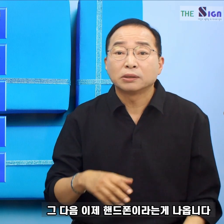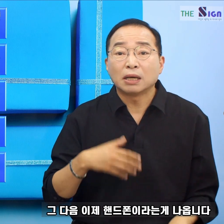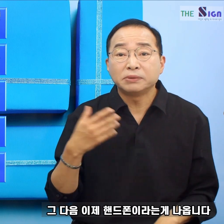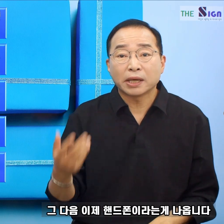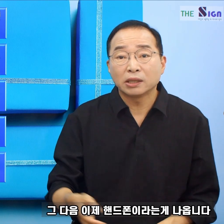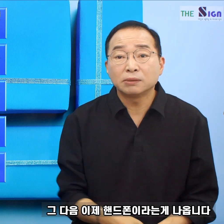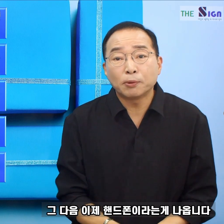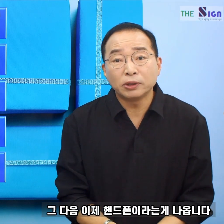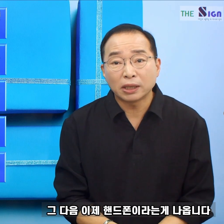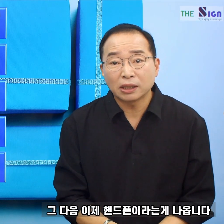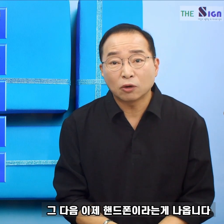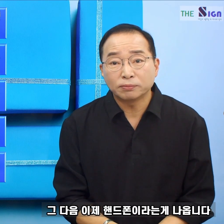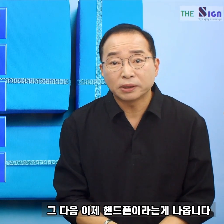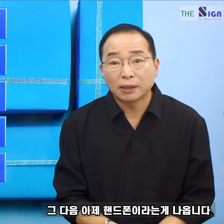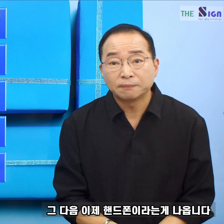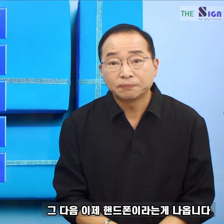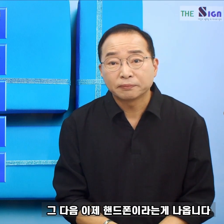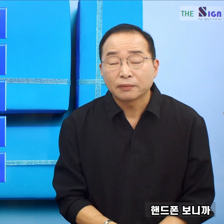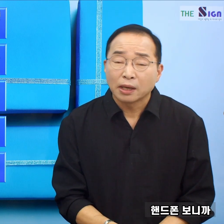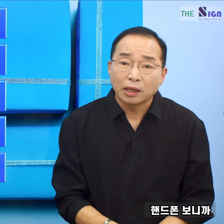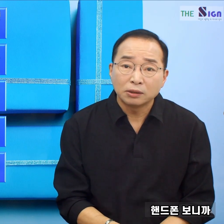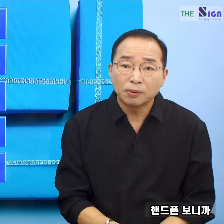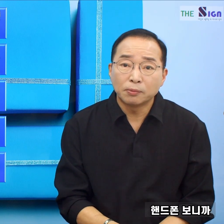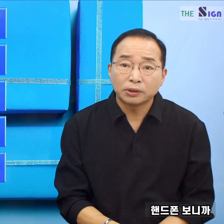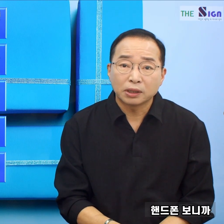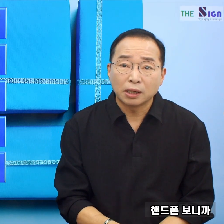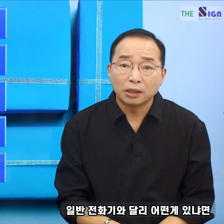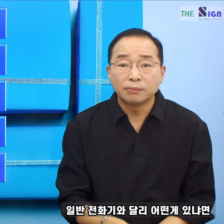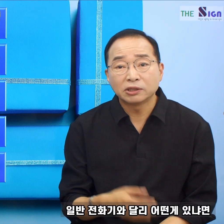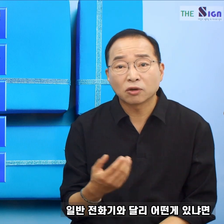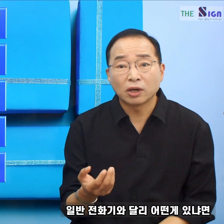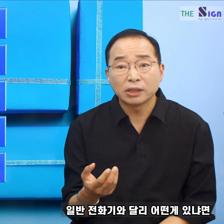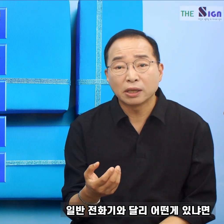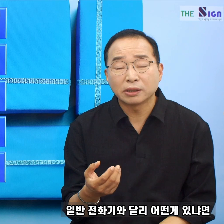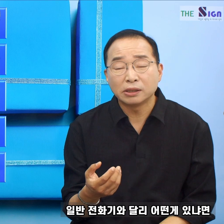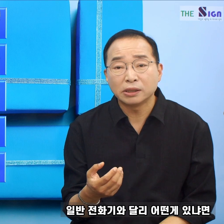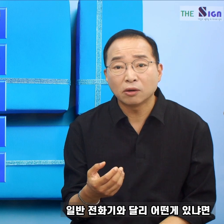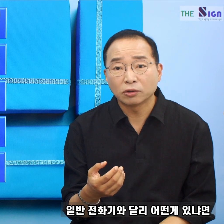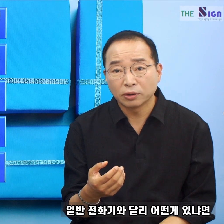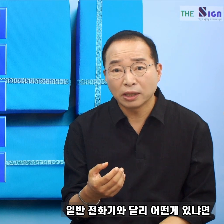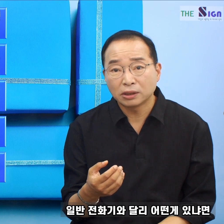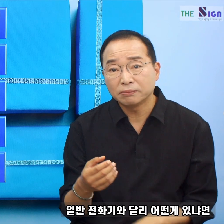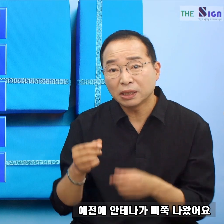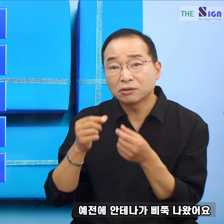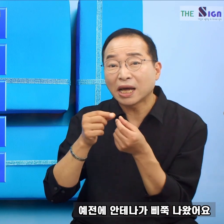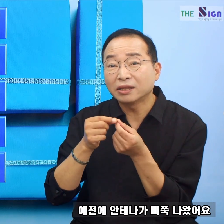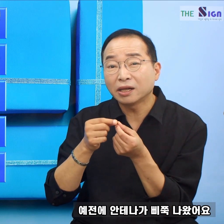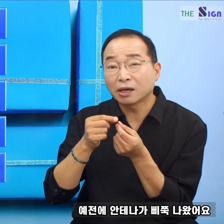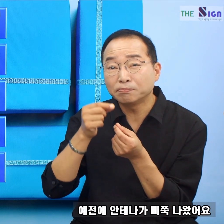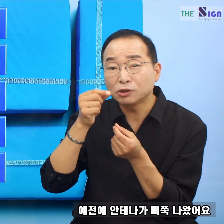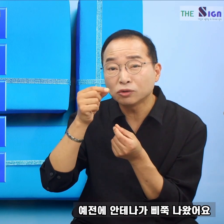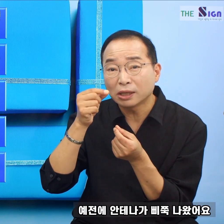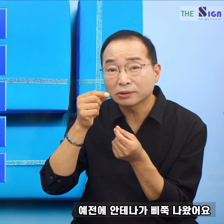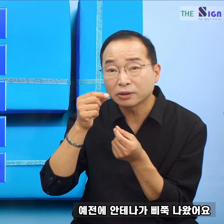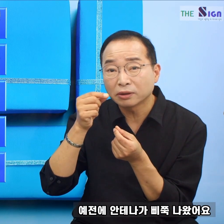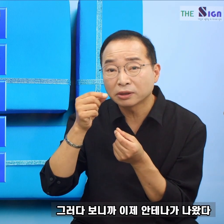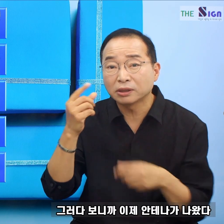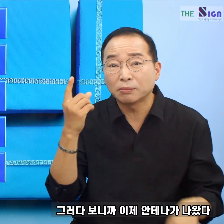이제 핸드폰이라는 게 나옵니다. 핸드폰 보니까 일반 전화기와 달리 어떤 게 있냐면 예전에 안테나가 삐쭉 나왔어요. 그러다 보니까